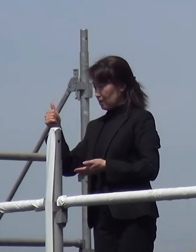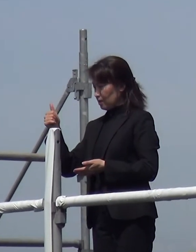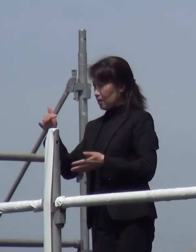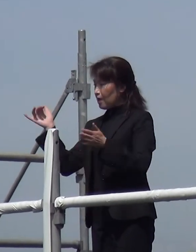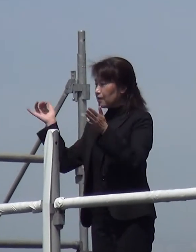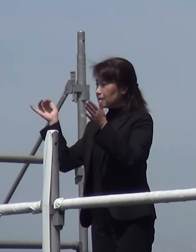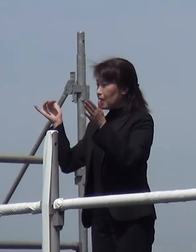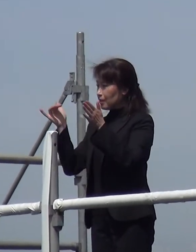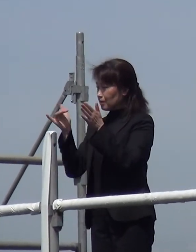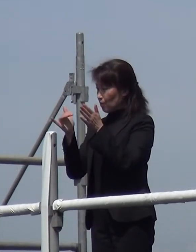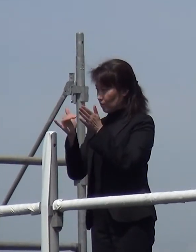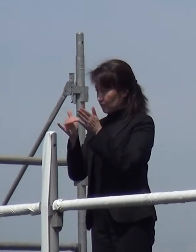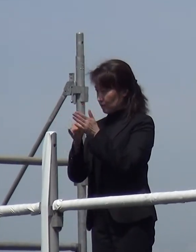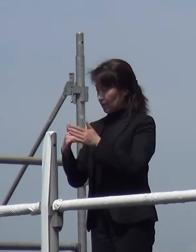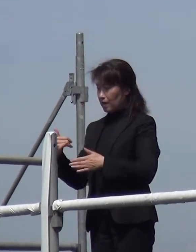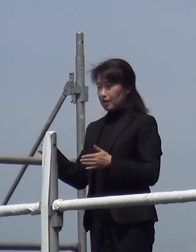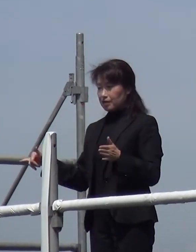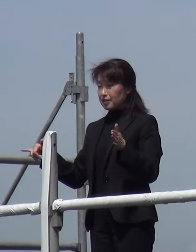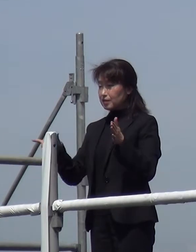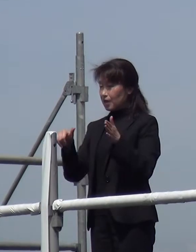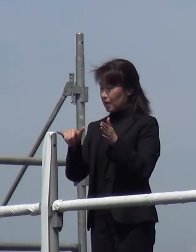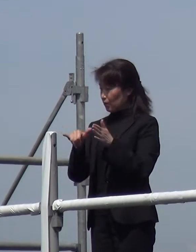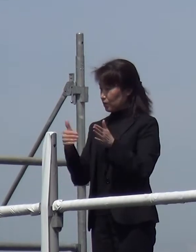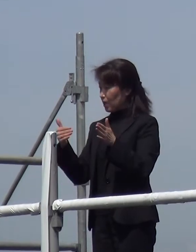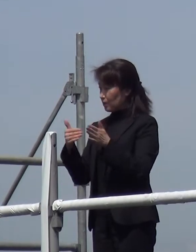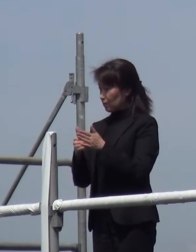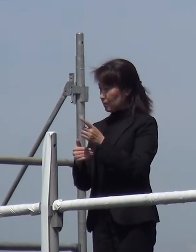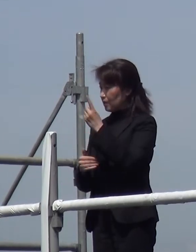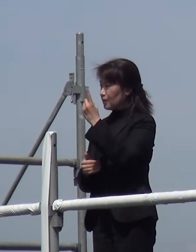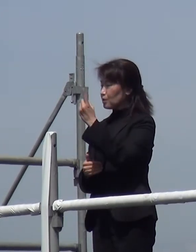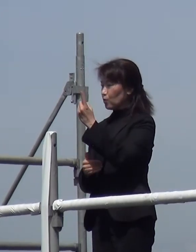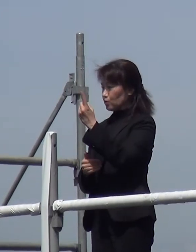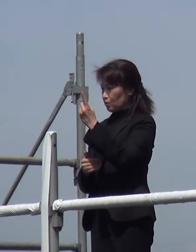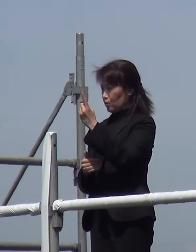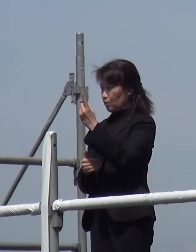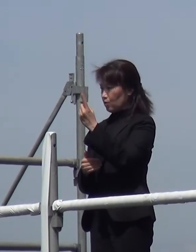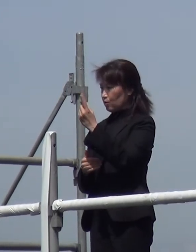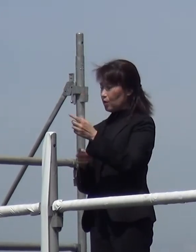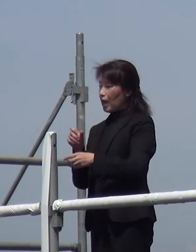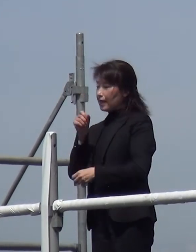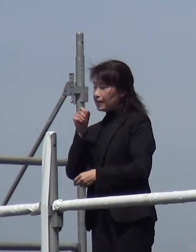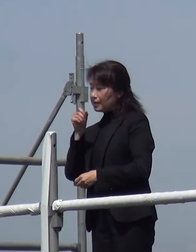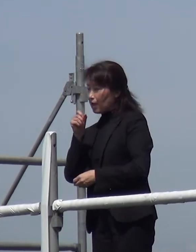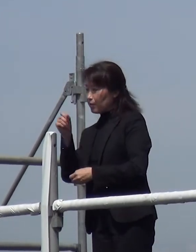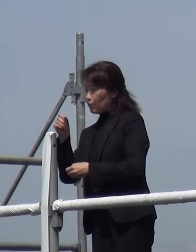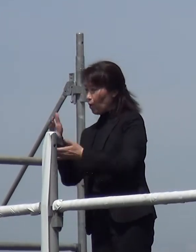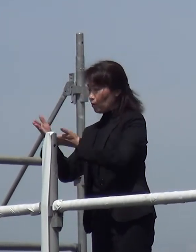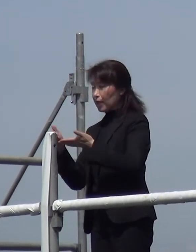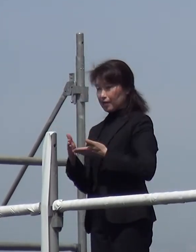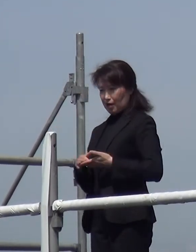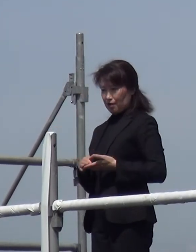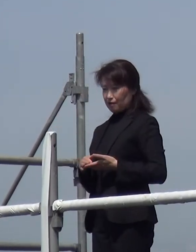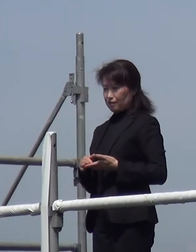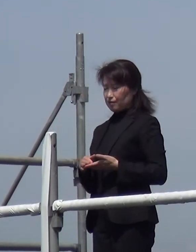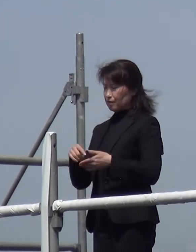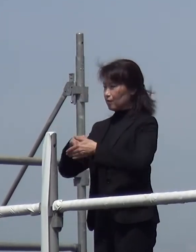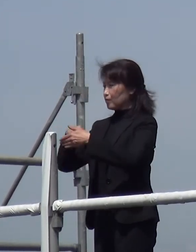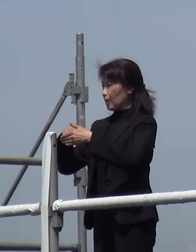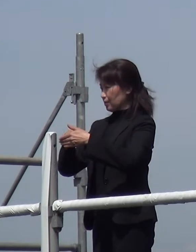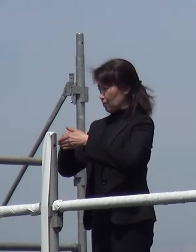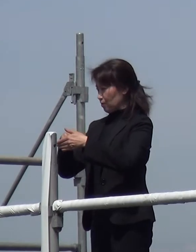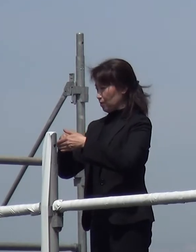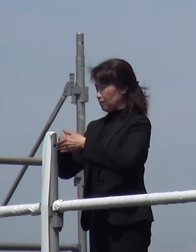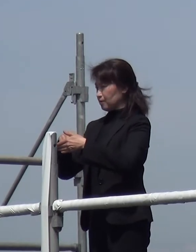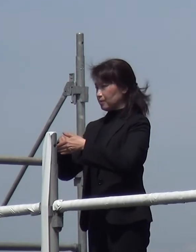最後に、人生の最後に一つのインタビューを行ったというものです。そし